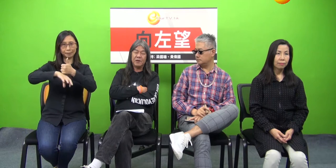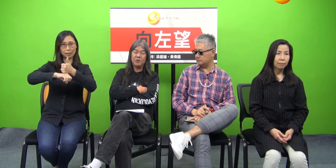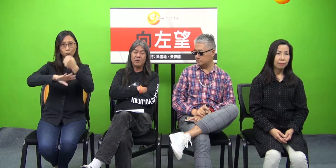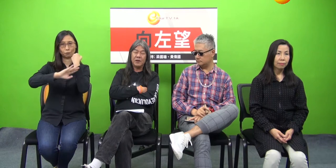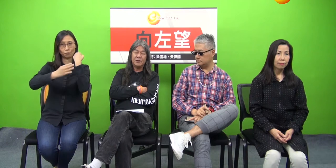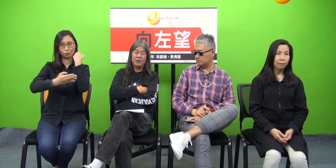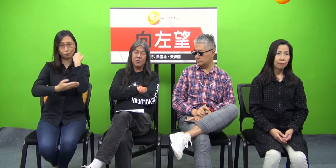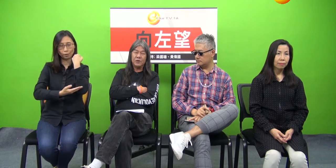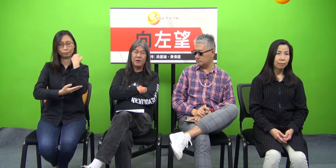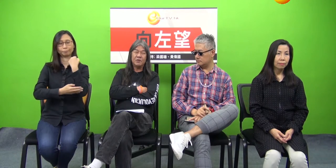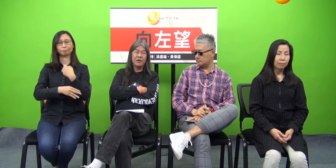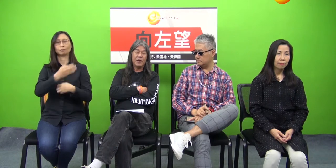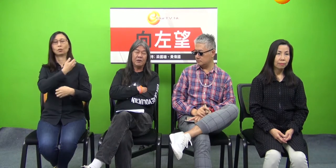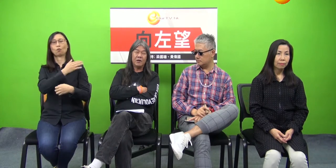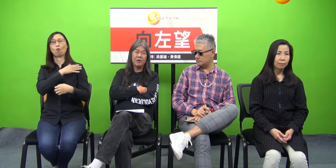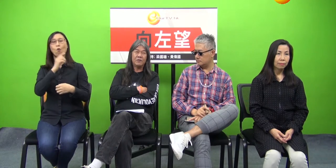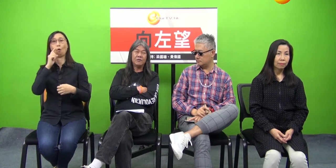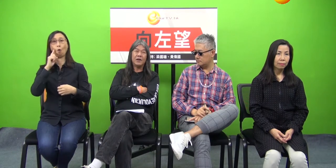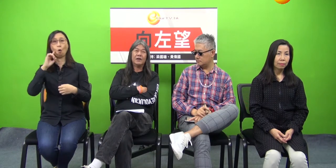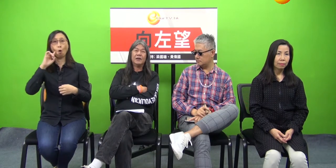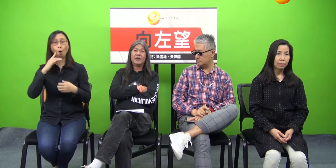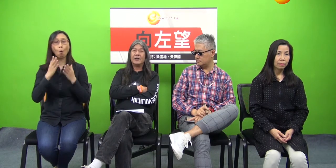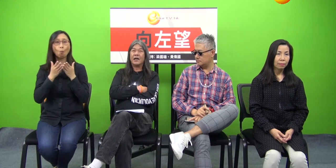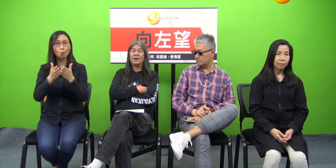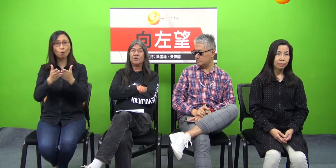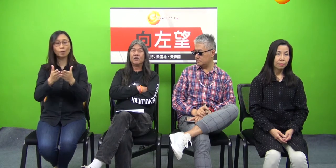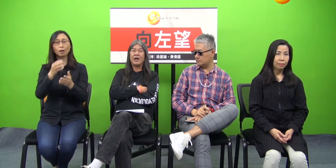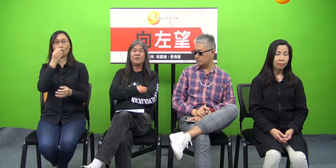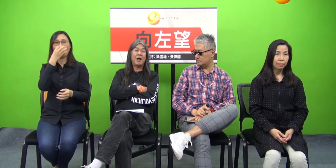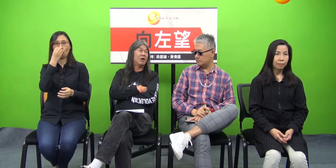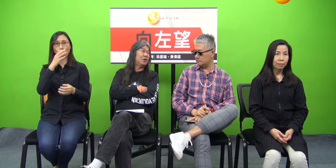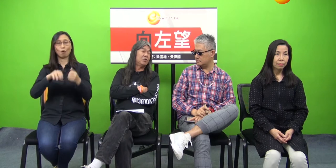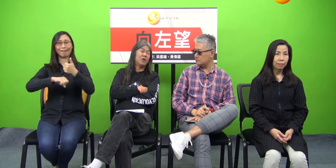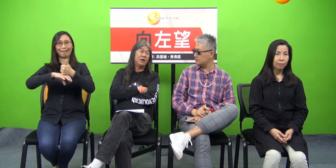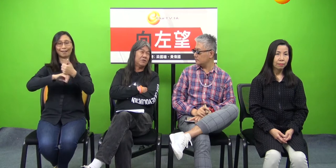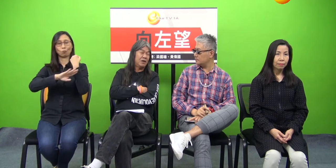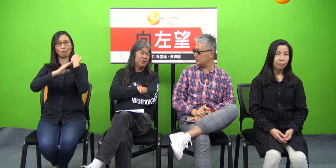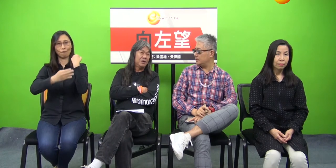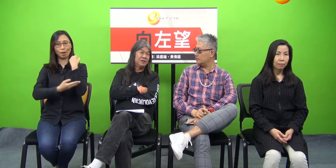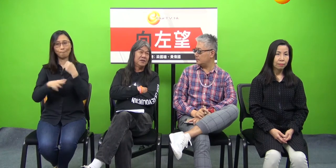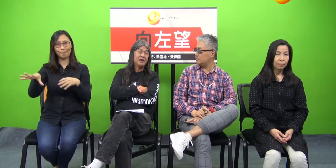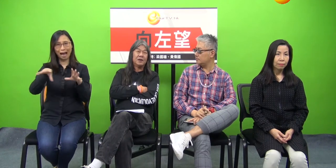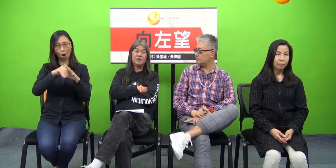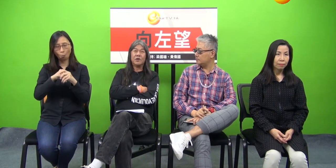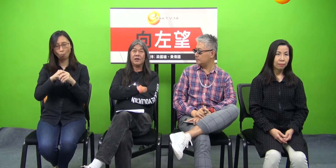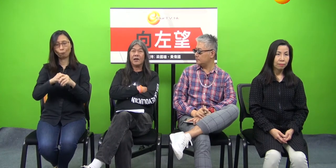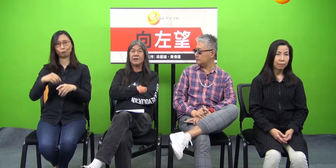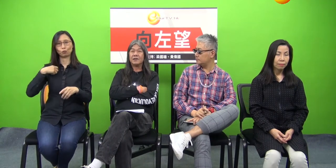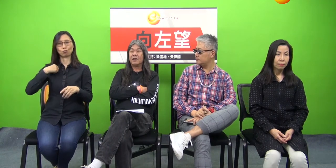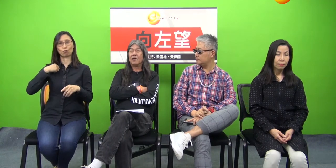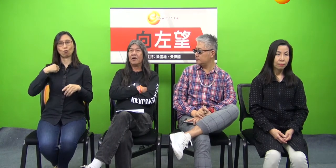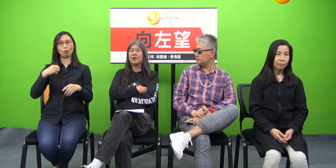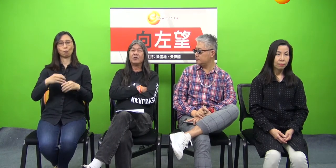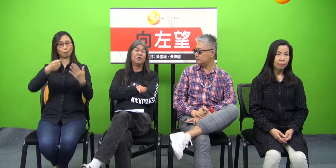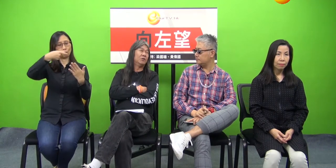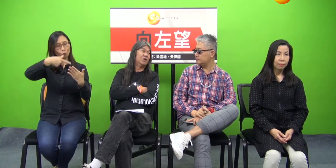不是？無論是澳門基本法或者香港基本法，其實是中在包含在中國憲法裏面，所以呢其實即係